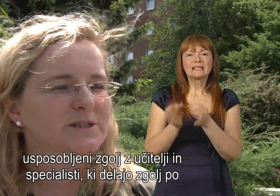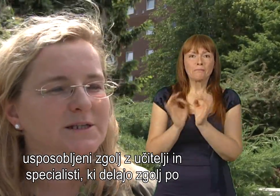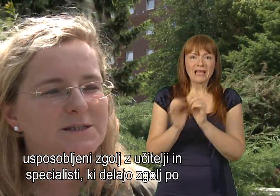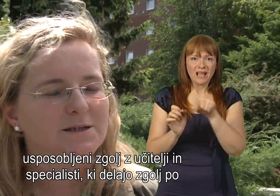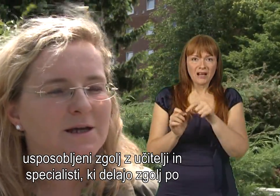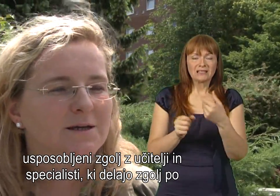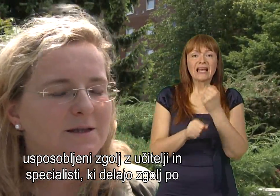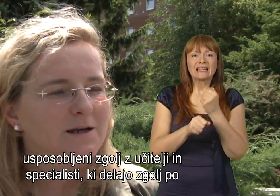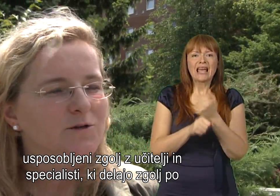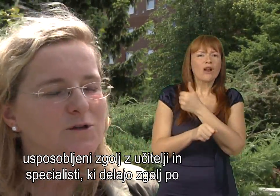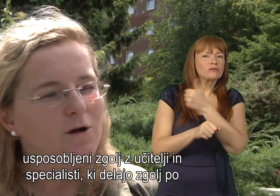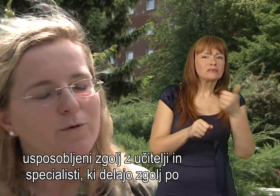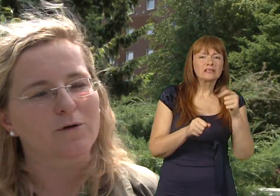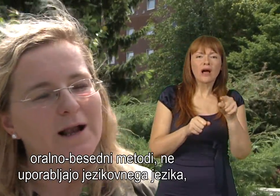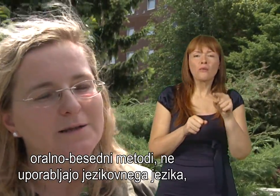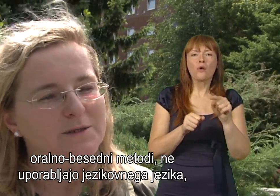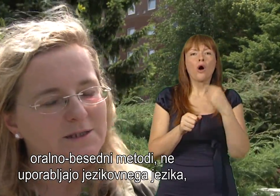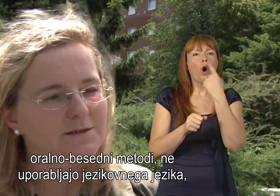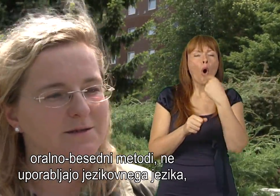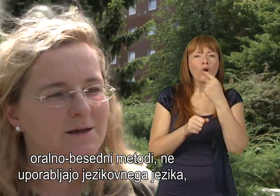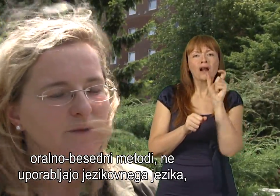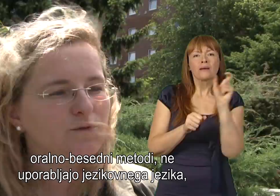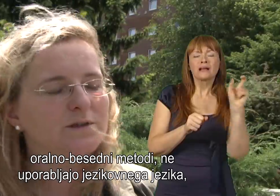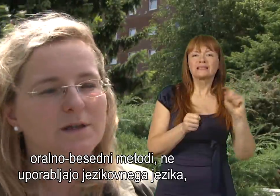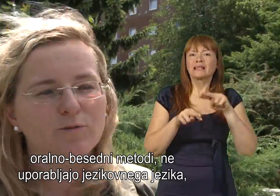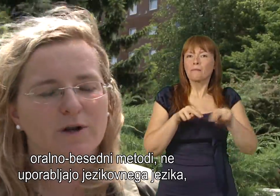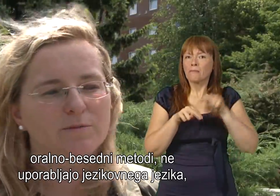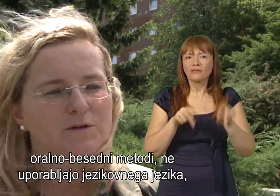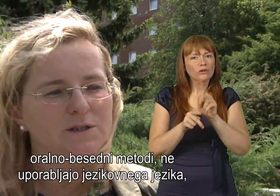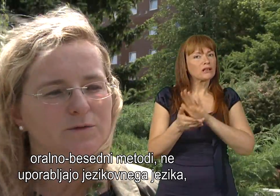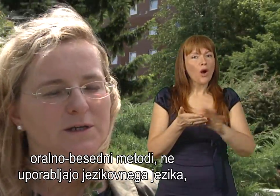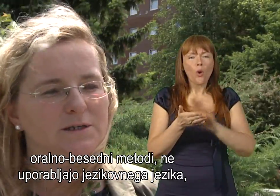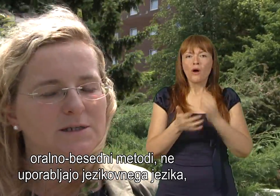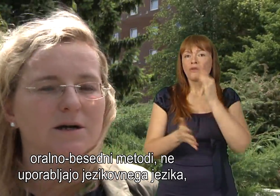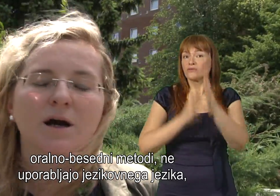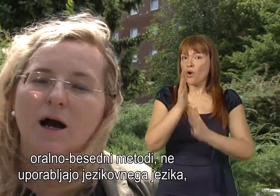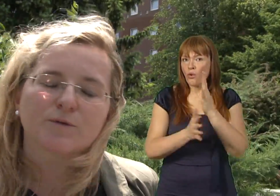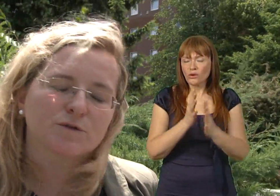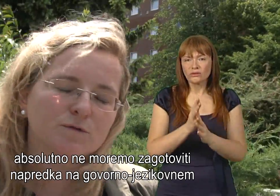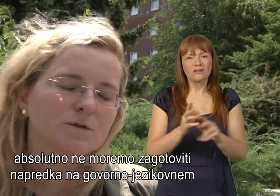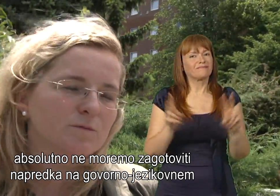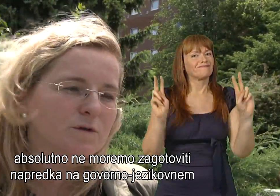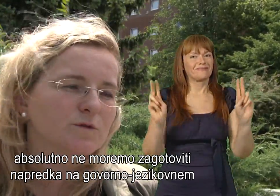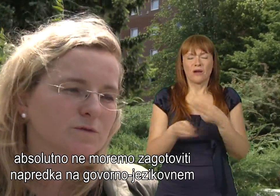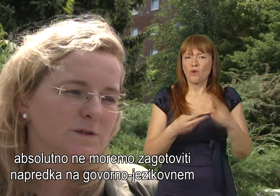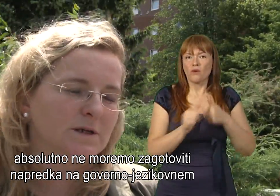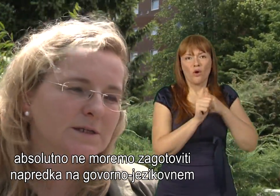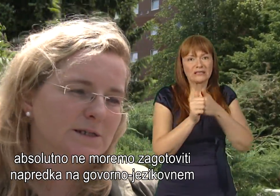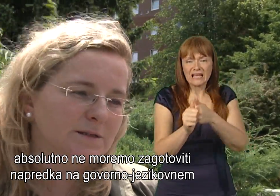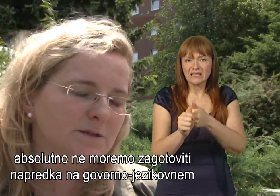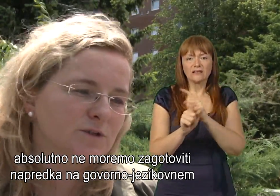rekla, specialisti, ki delajo zgolj po oralni, besedni metodi in ne uporabljajo znakovnega jezika, absolutno ne moremo